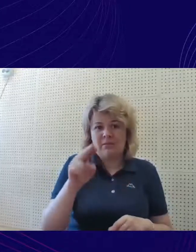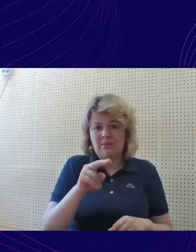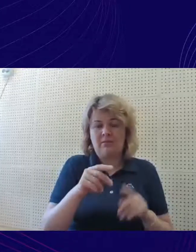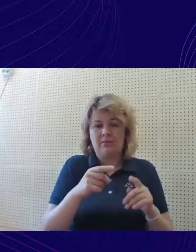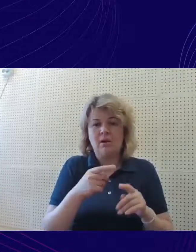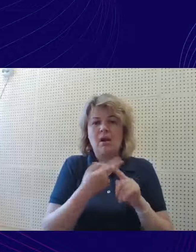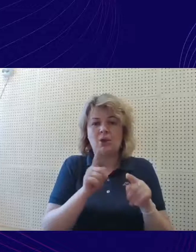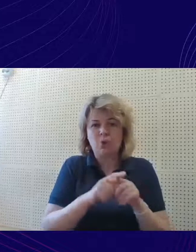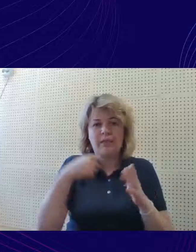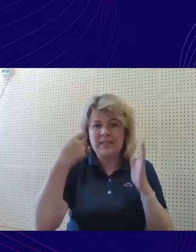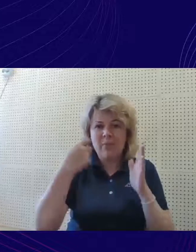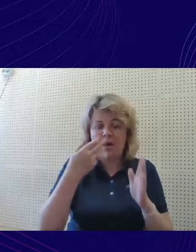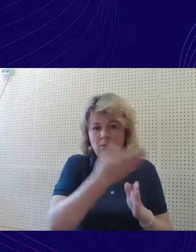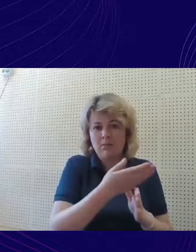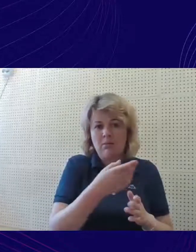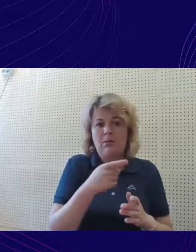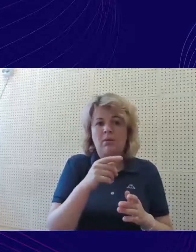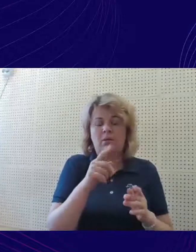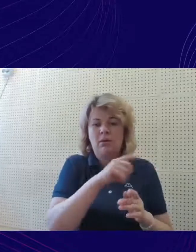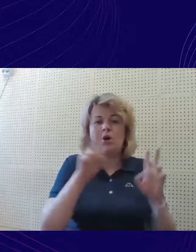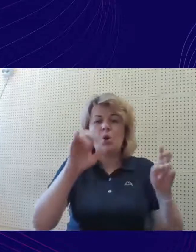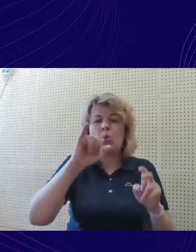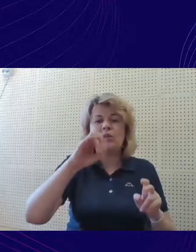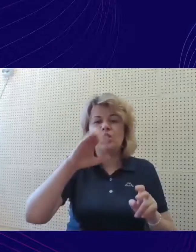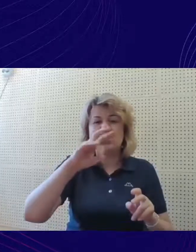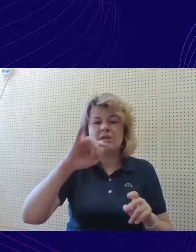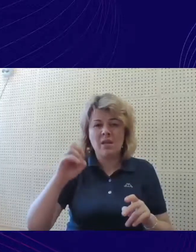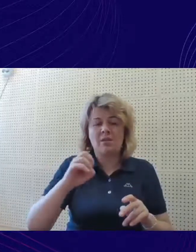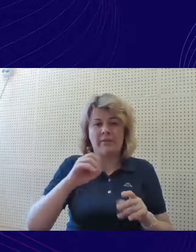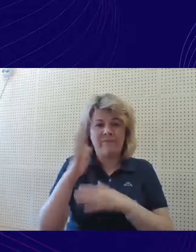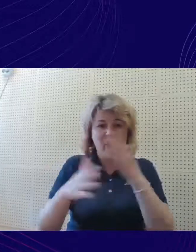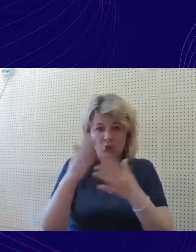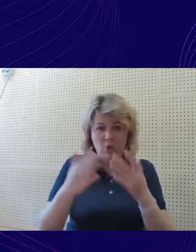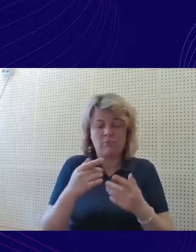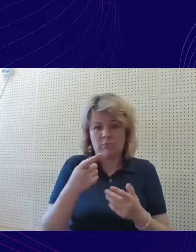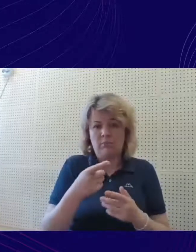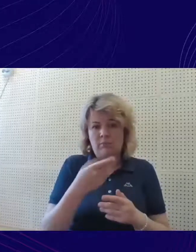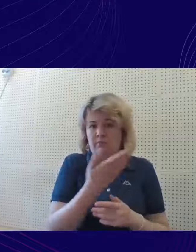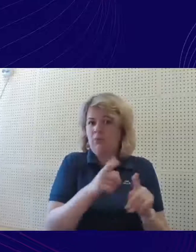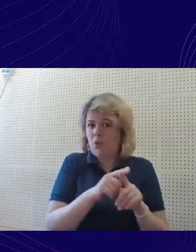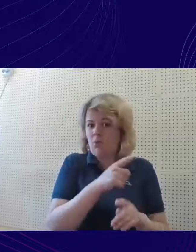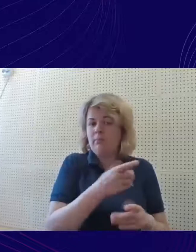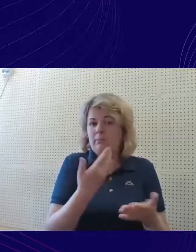невозможно, сложно. Давайте мы с вами сейчас посмотрим маленький кусочек про